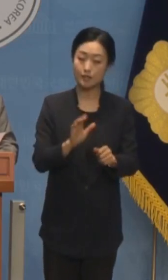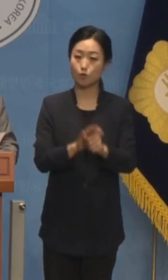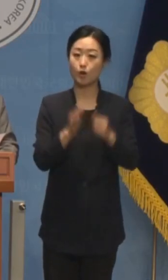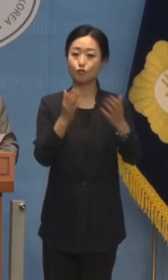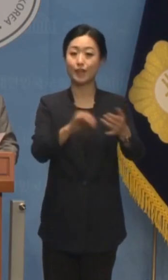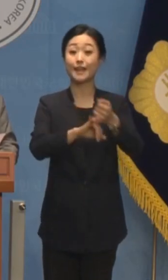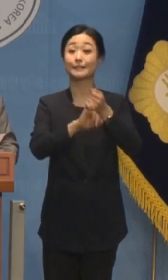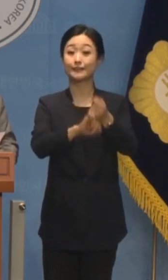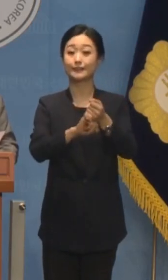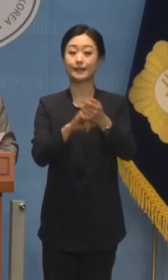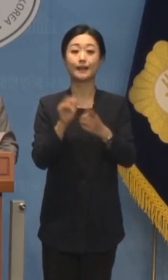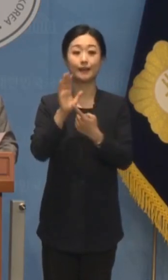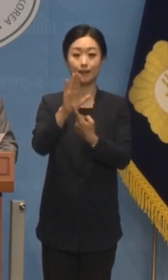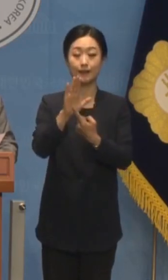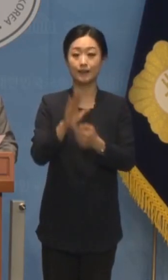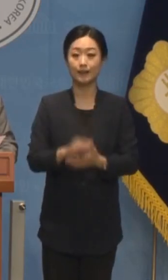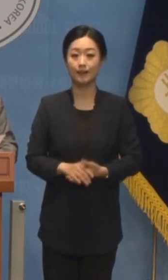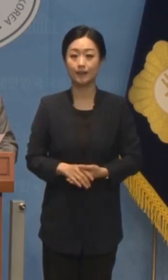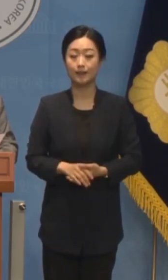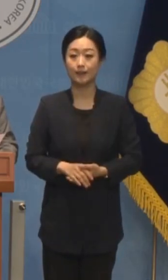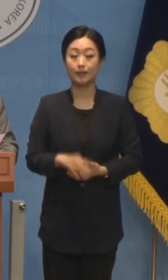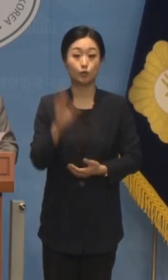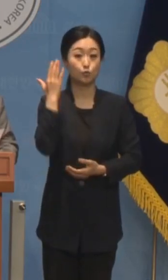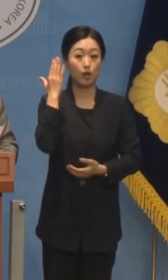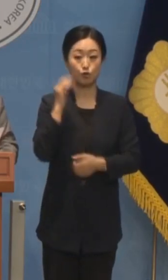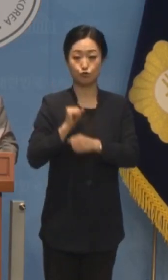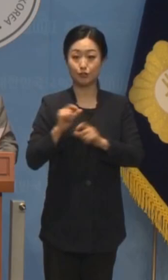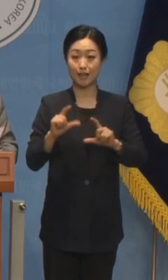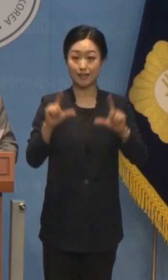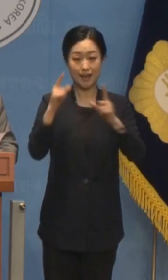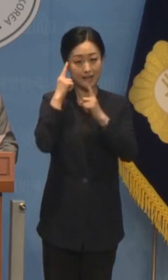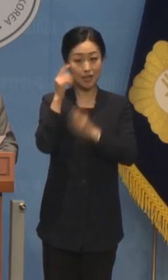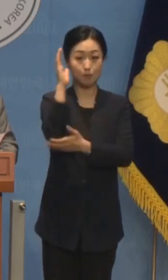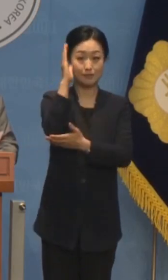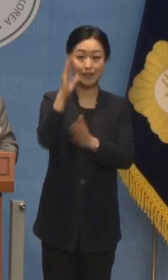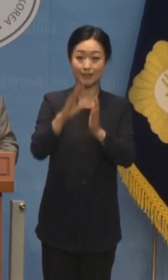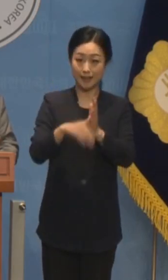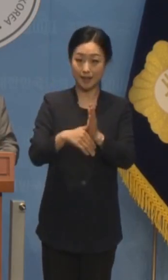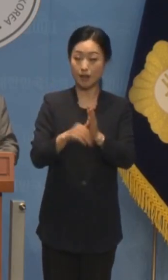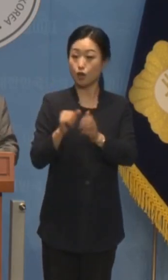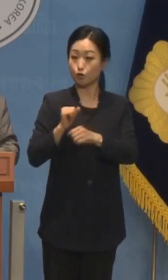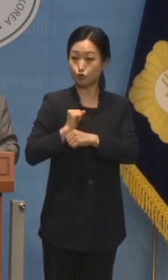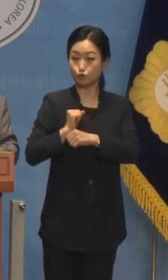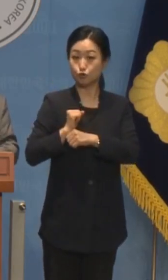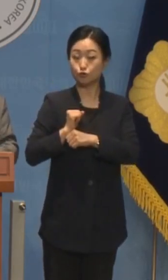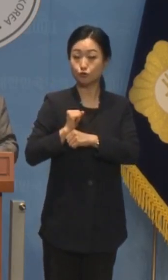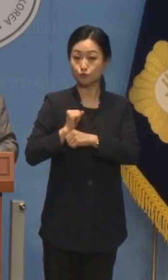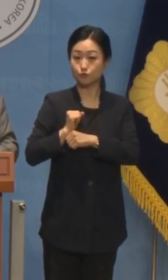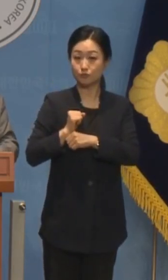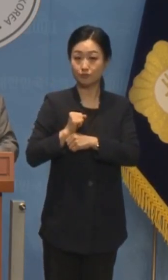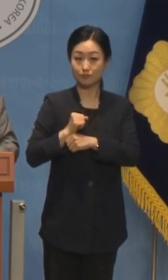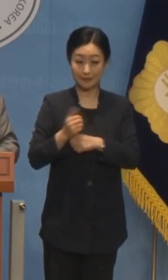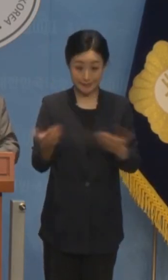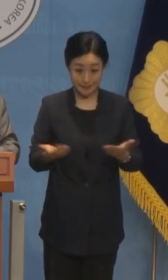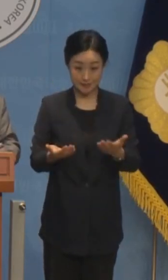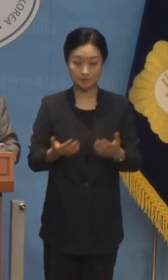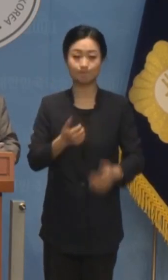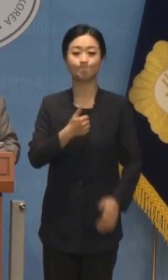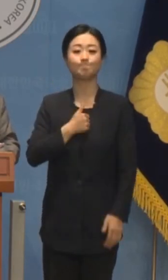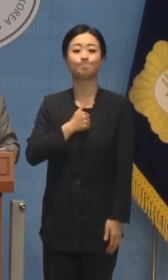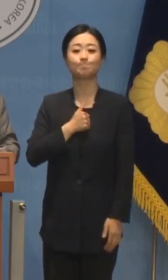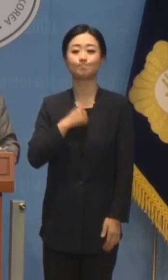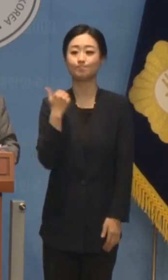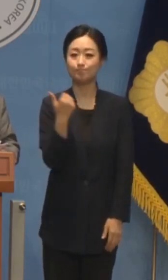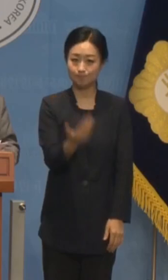뒷받침하겠다고 했습니다 최근 국군의날 기사에서는 군복에 자부심을 가질 수 있도록